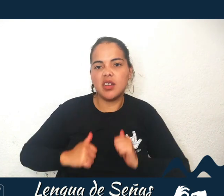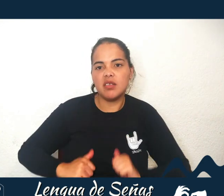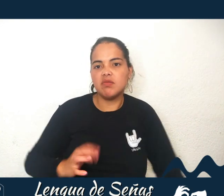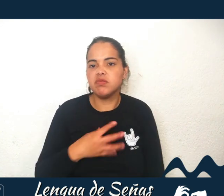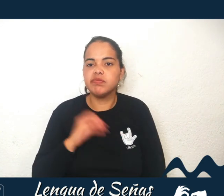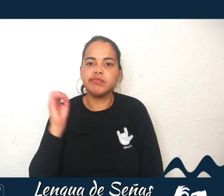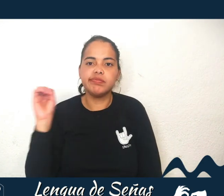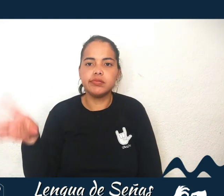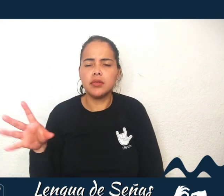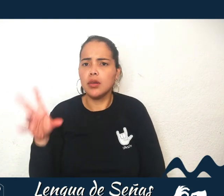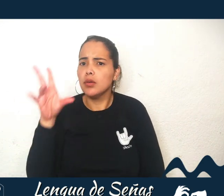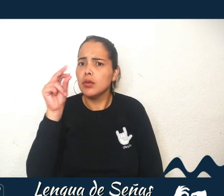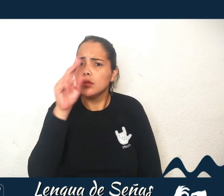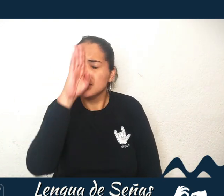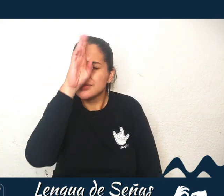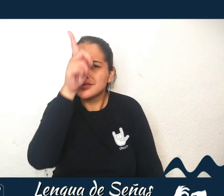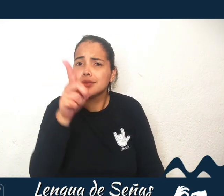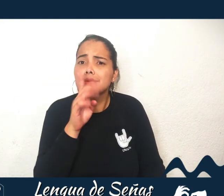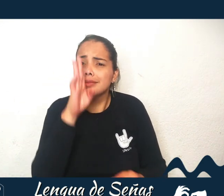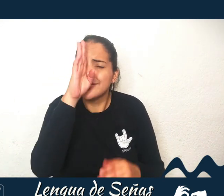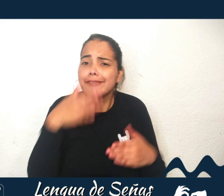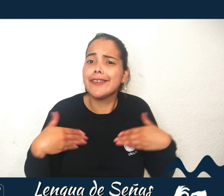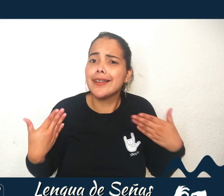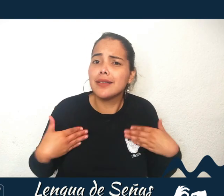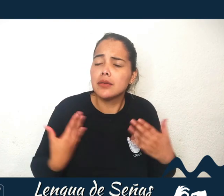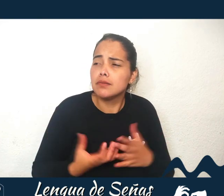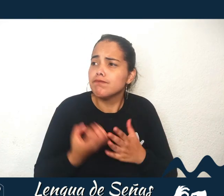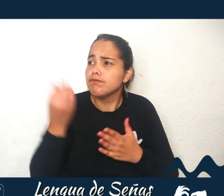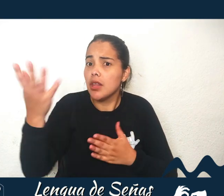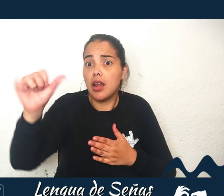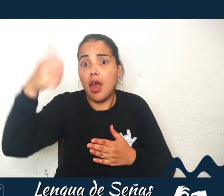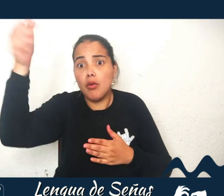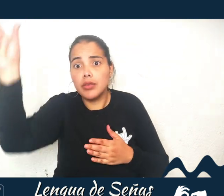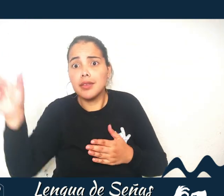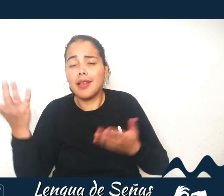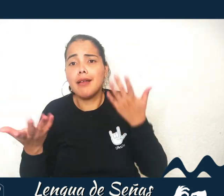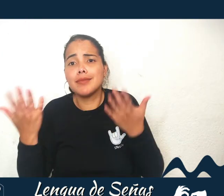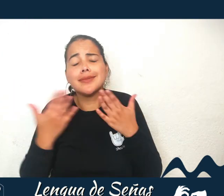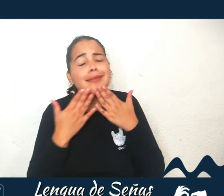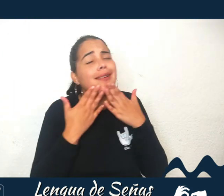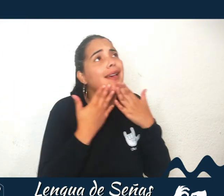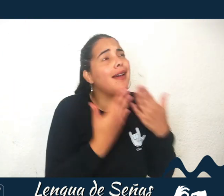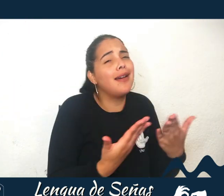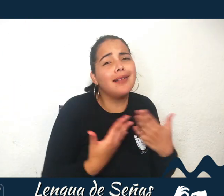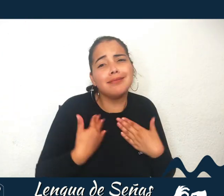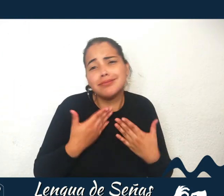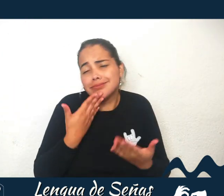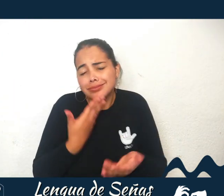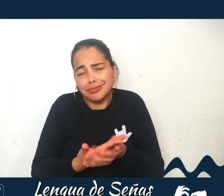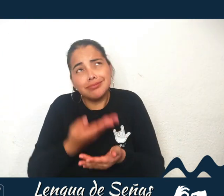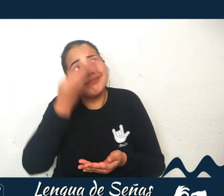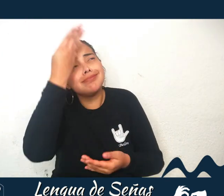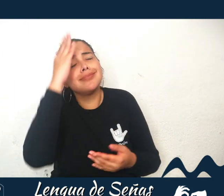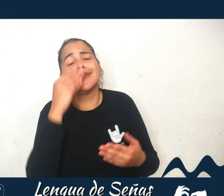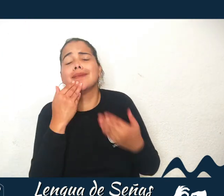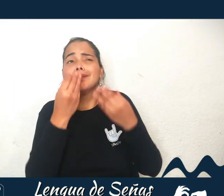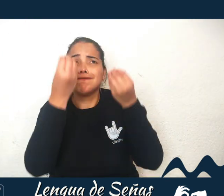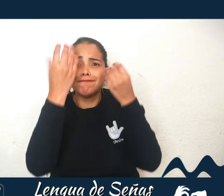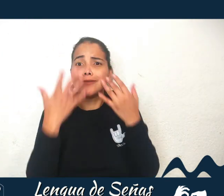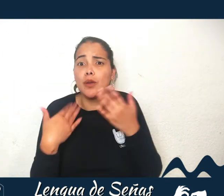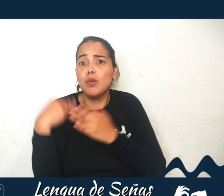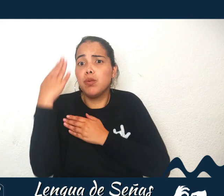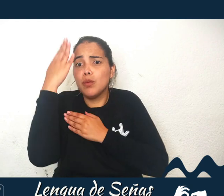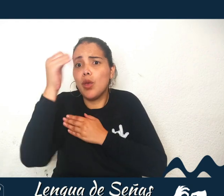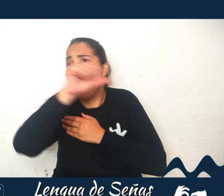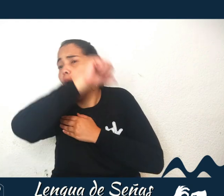era un servicio santo, y que esa persona que recibía vivía agradecido, glorificaba a Dios y se